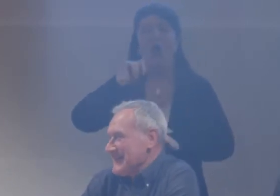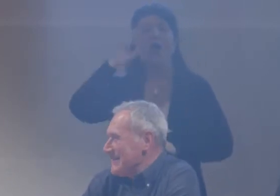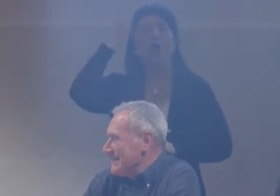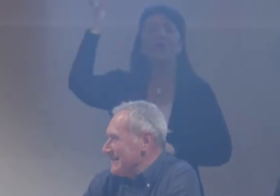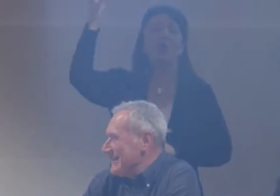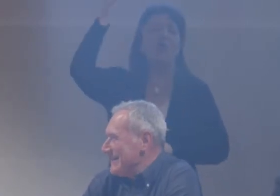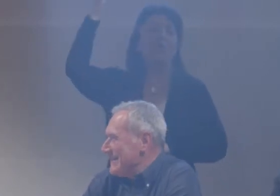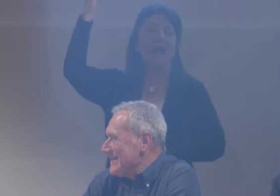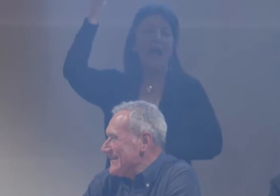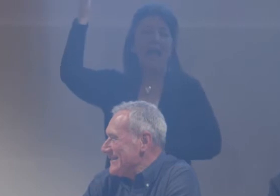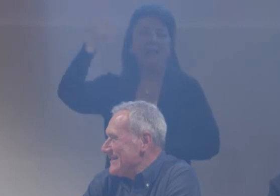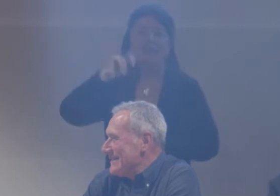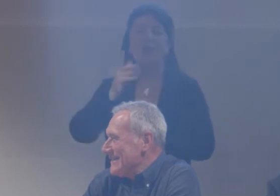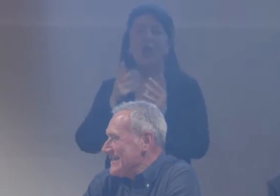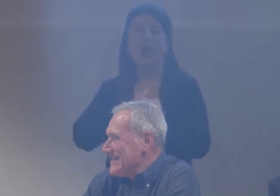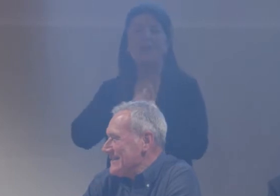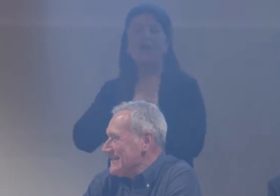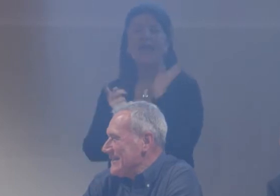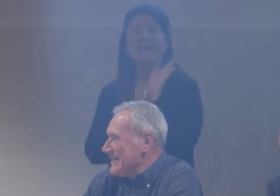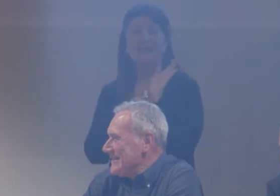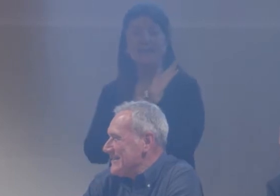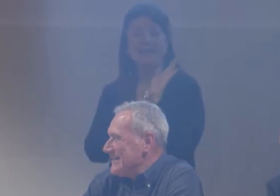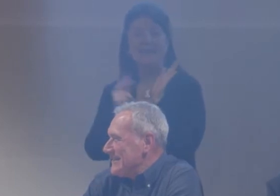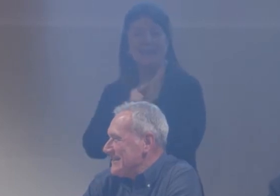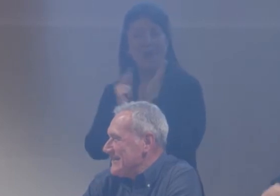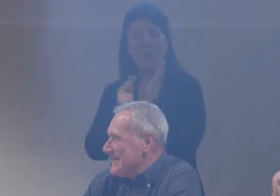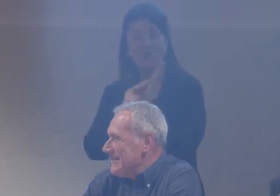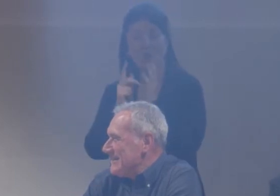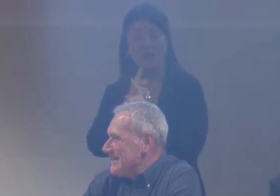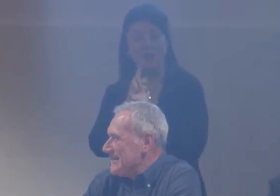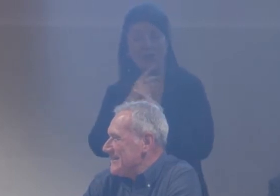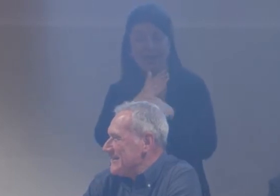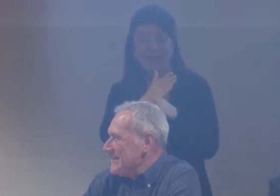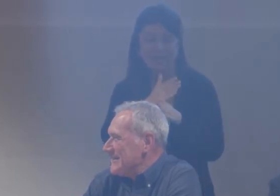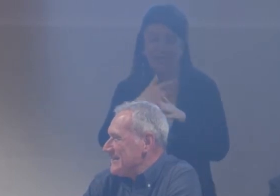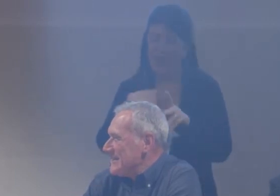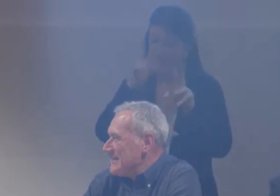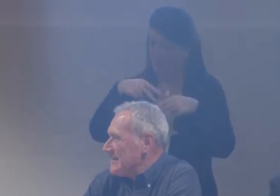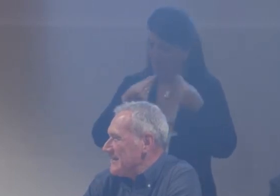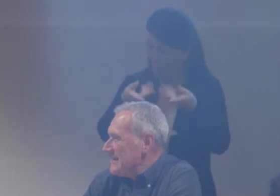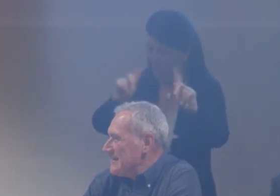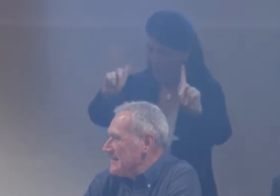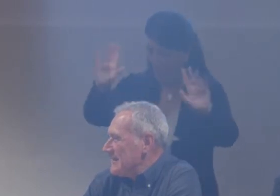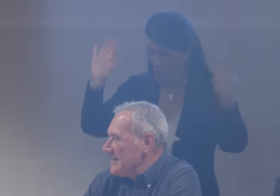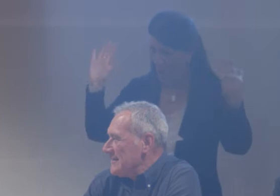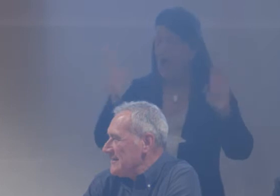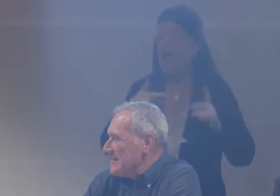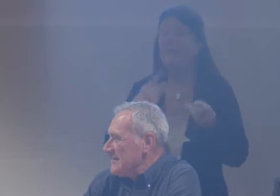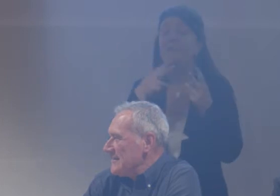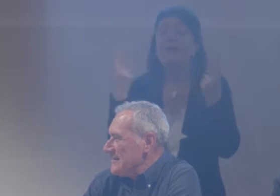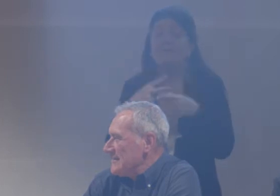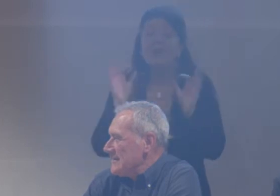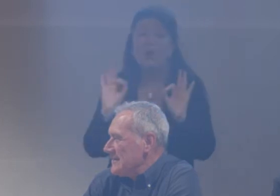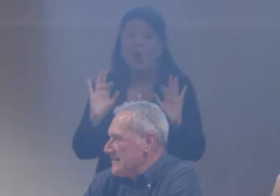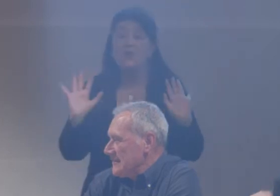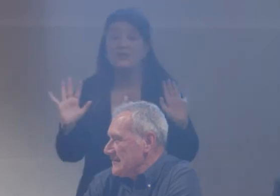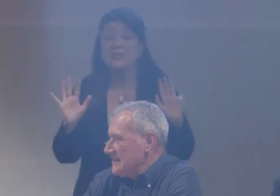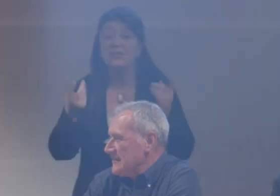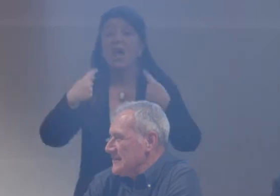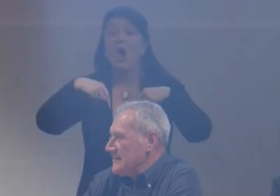non farò. Perché è così. Perché ci siamo ricordati giustamente dei